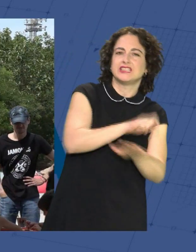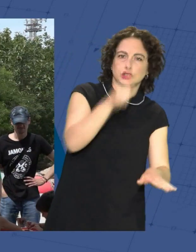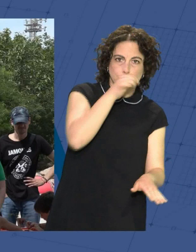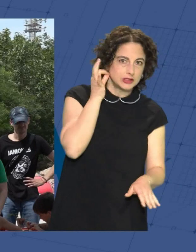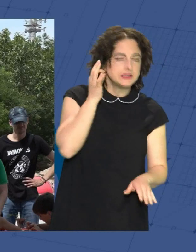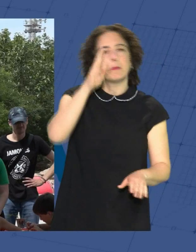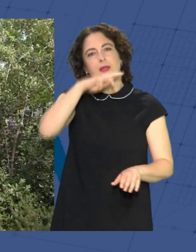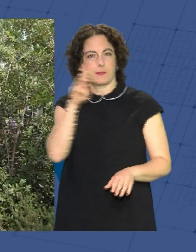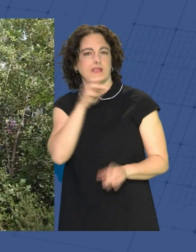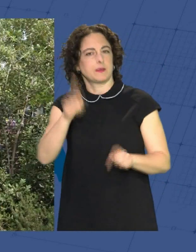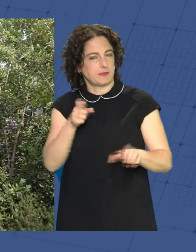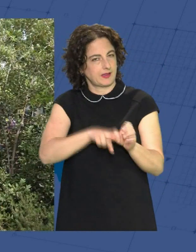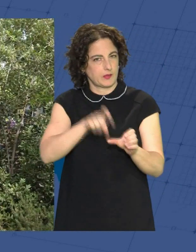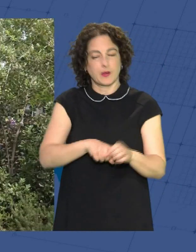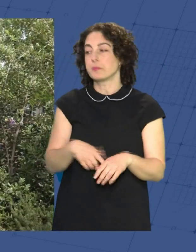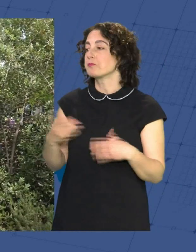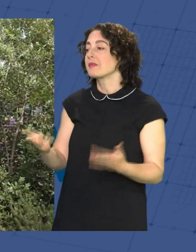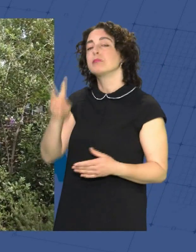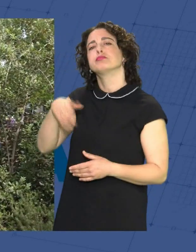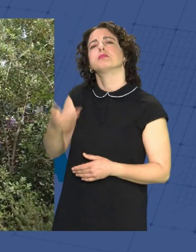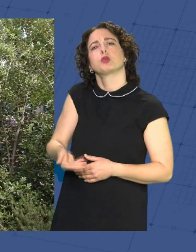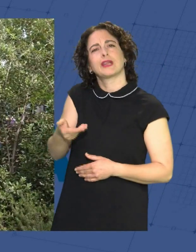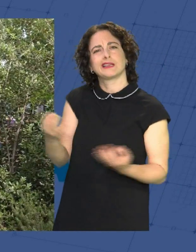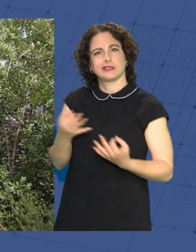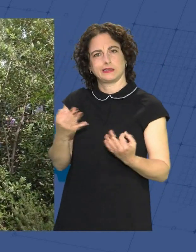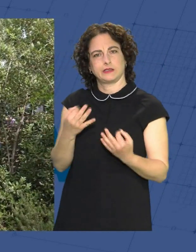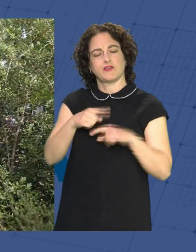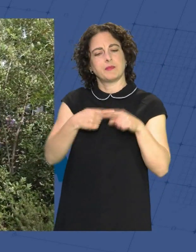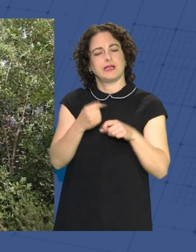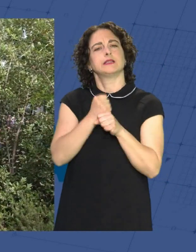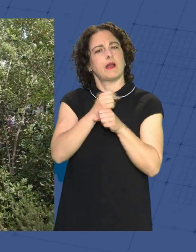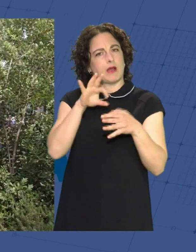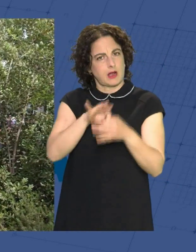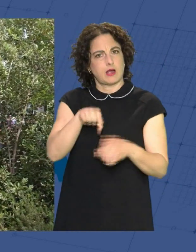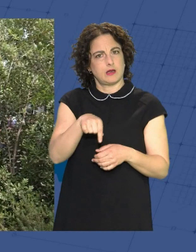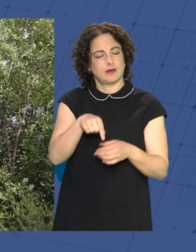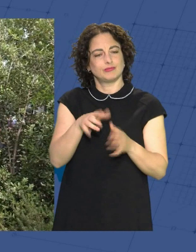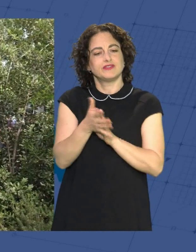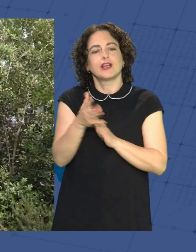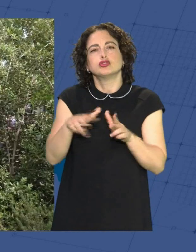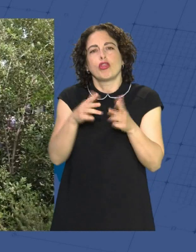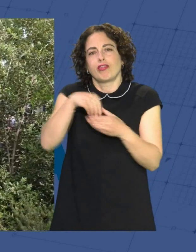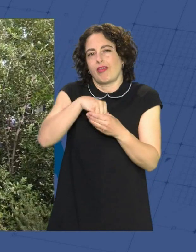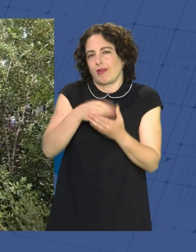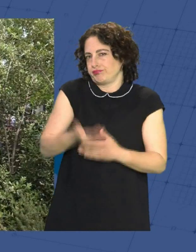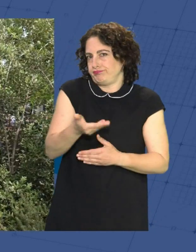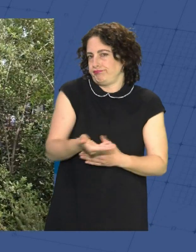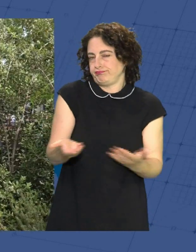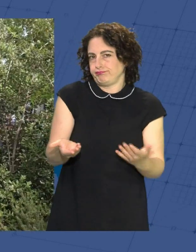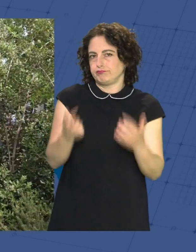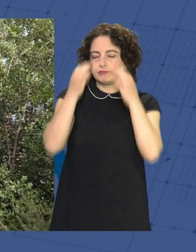como sus padres y madres. Es importante trabajar dentro de la familia, como núcleo de la sociedad, este